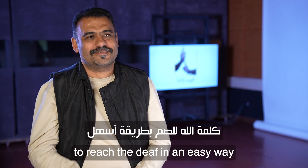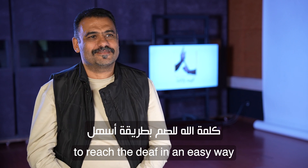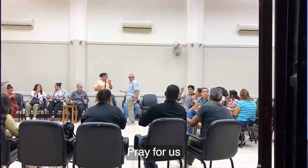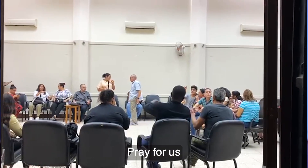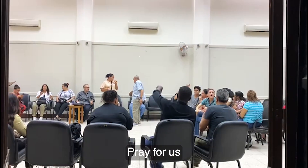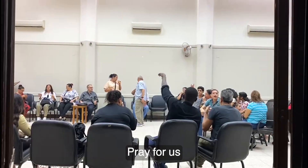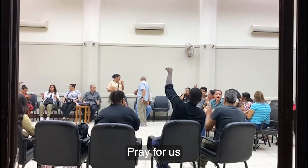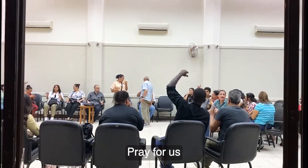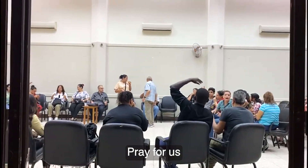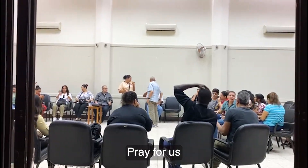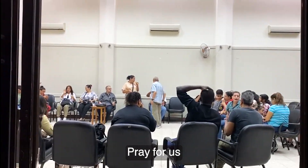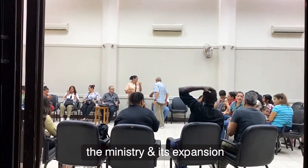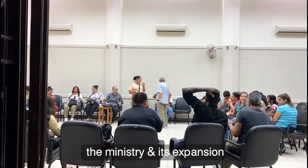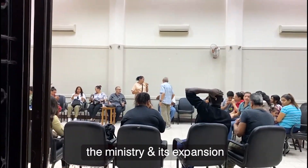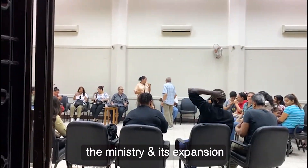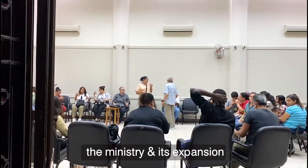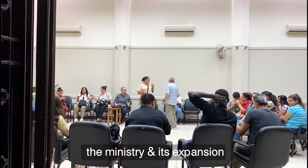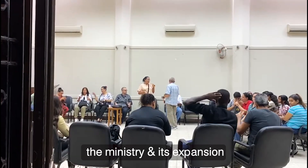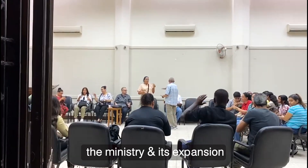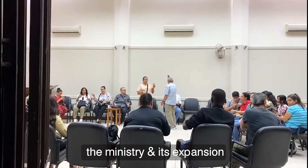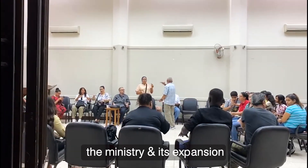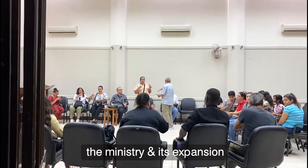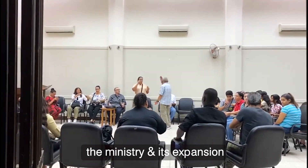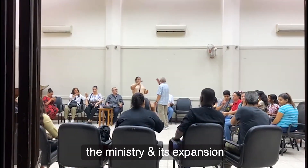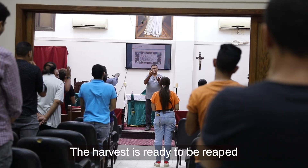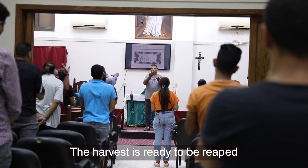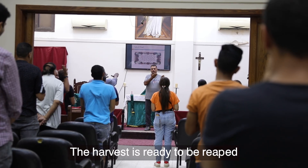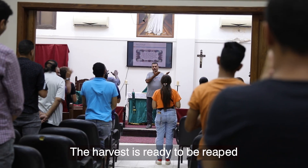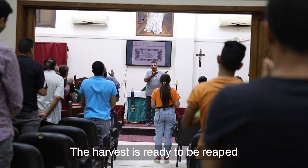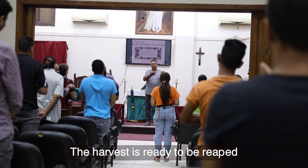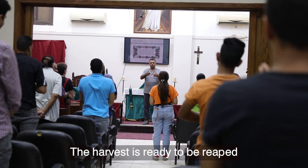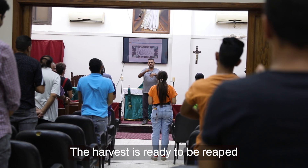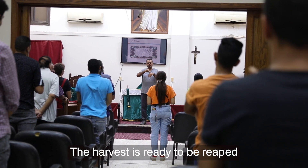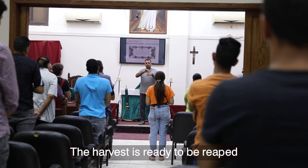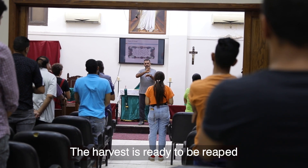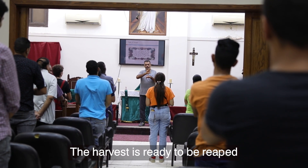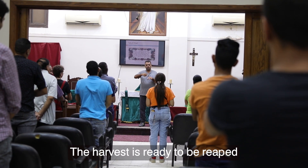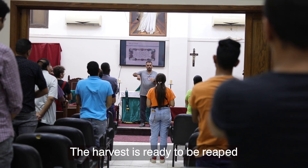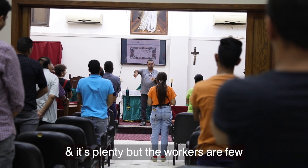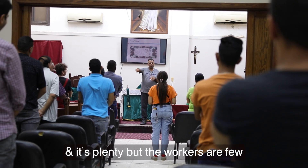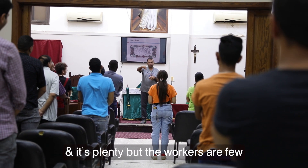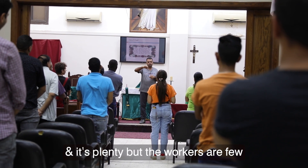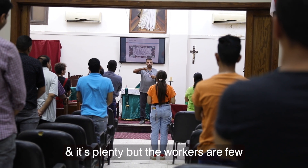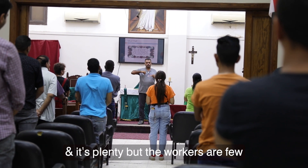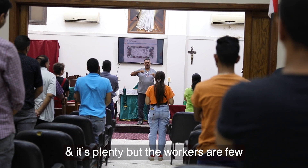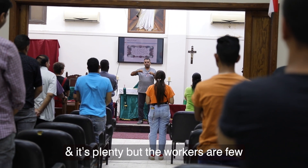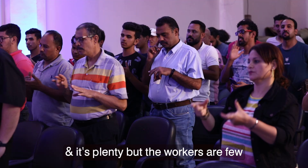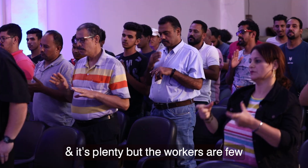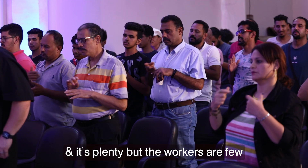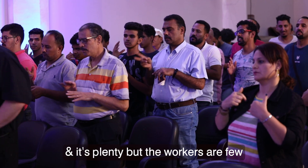صلوا من أجلنا ومن أجل الخدمة واتساعها إن الحقول بيضت للحصاد فانحصاد كثير ولكن